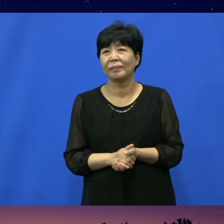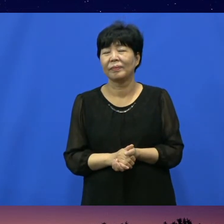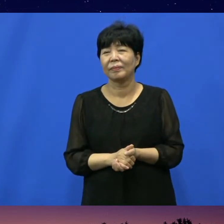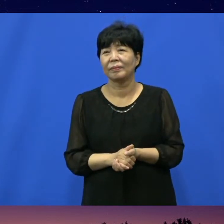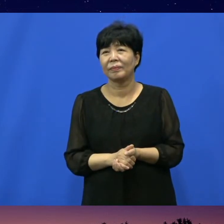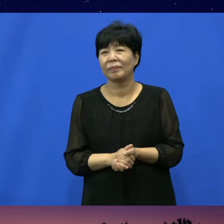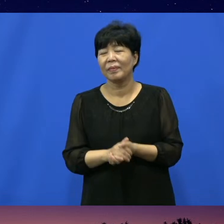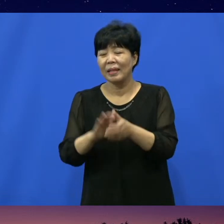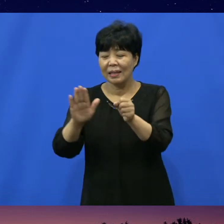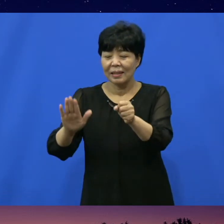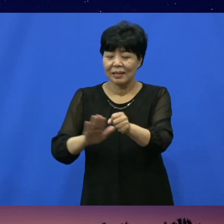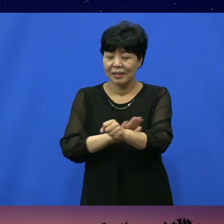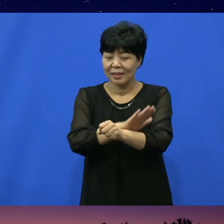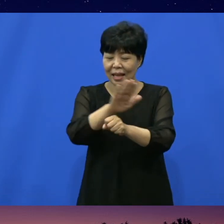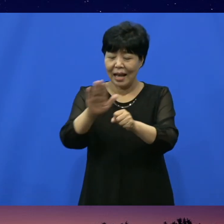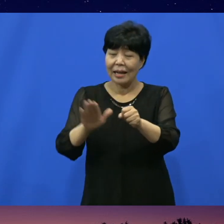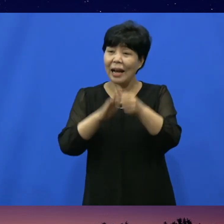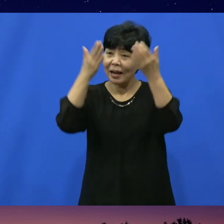여러분 이 사랑을 받으면요